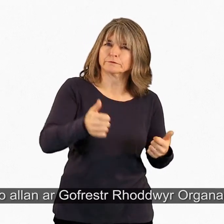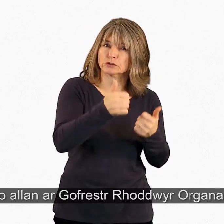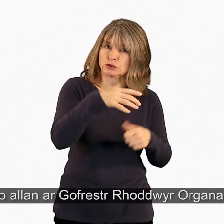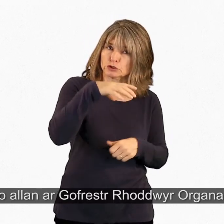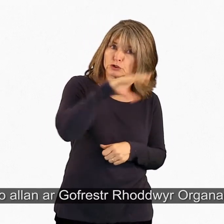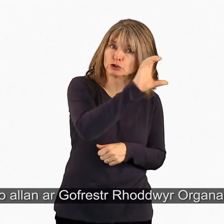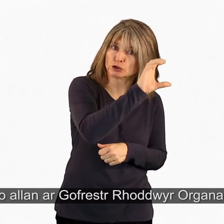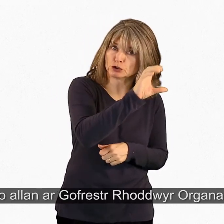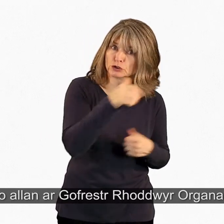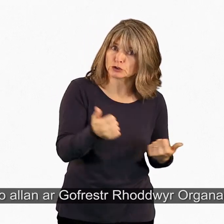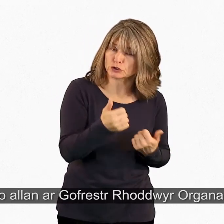iechyd genedlaethol